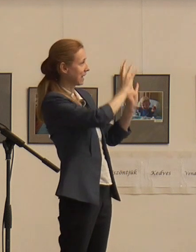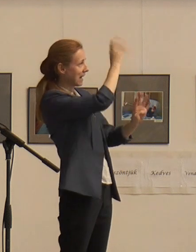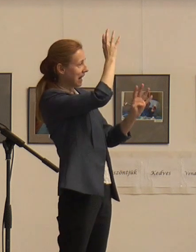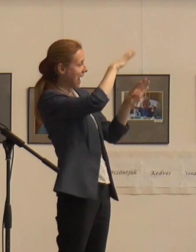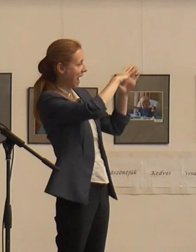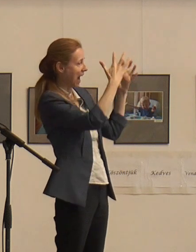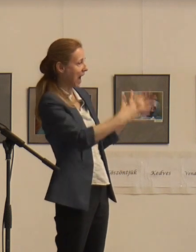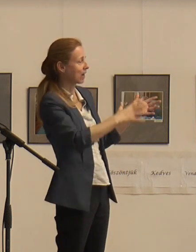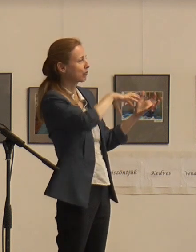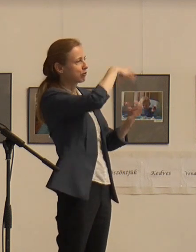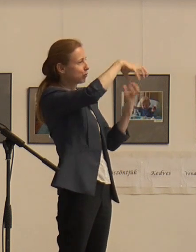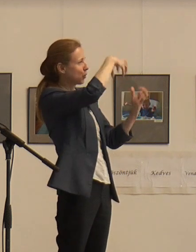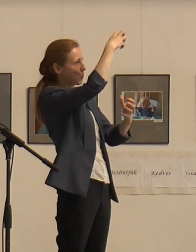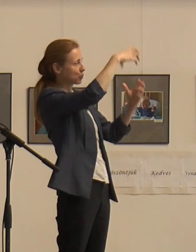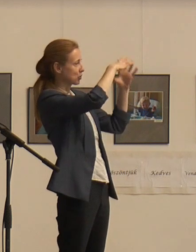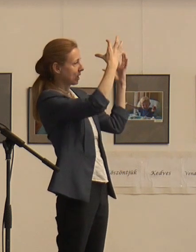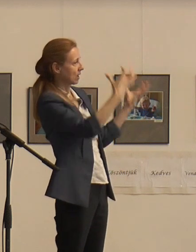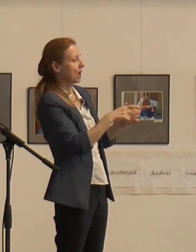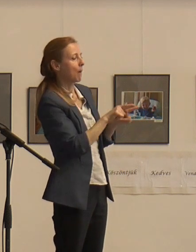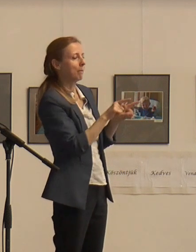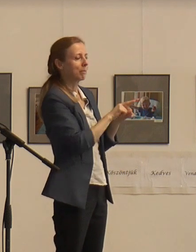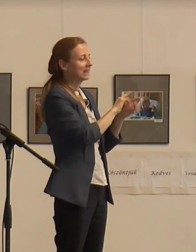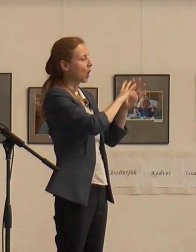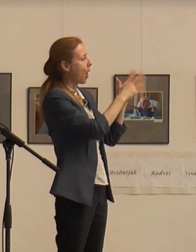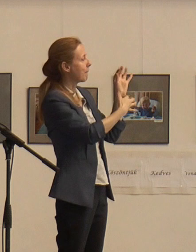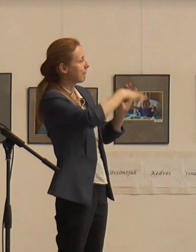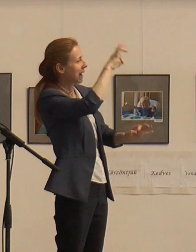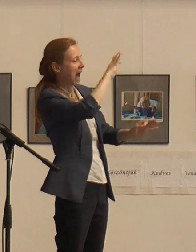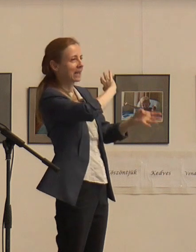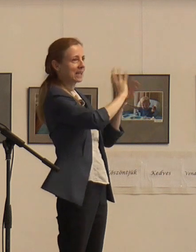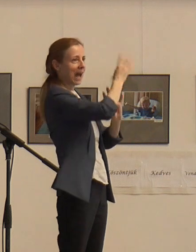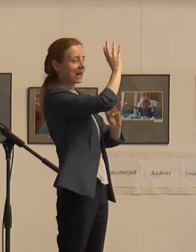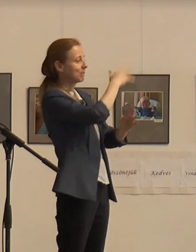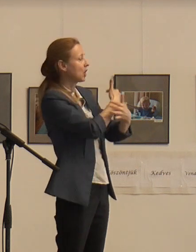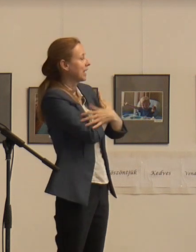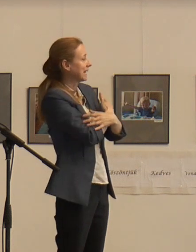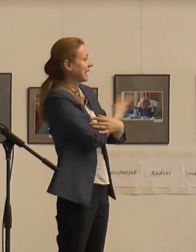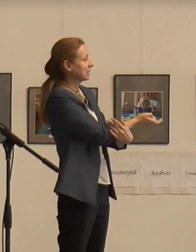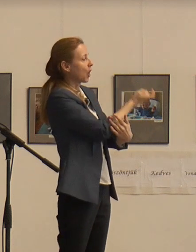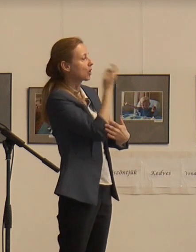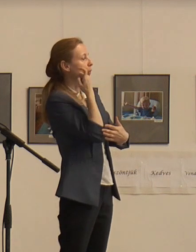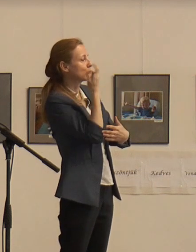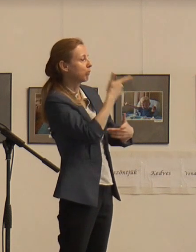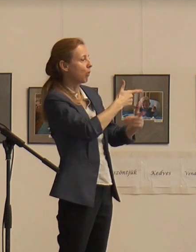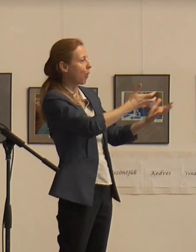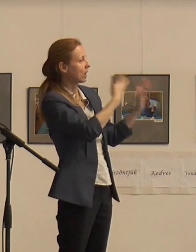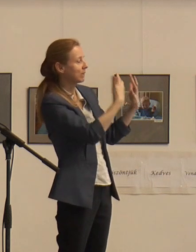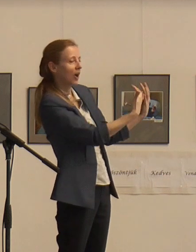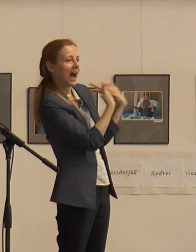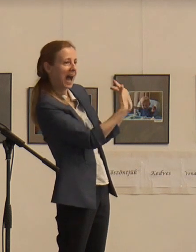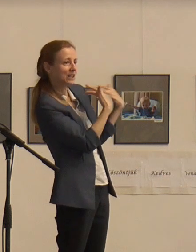lányelkerekben, füstkornával, mintha mágyán, s maga szemmel két karokból rohogva szikrázott az